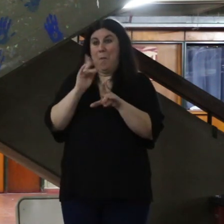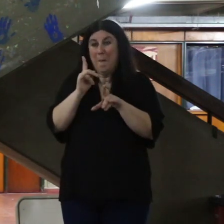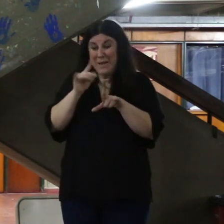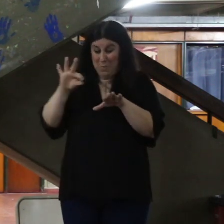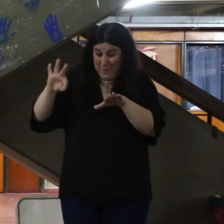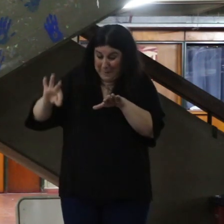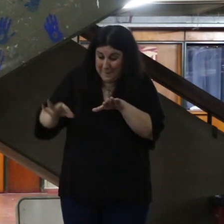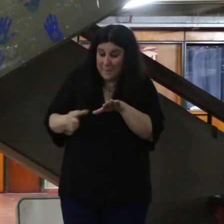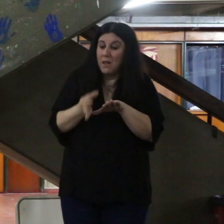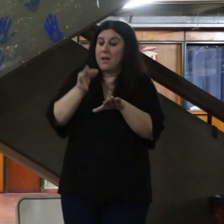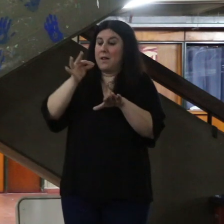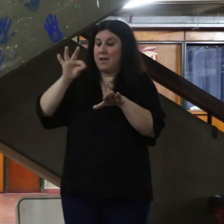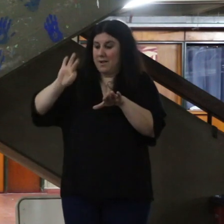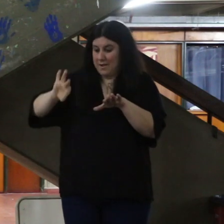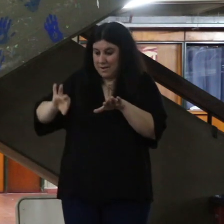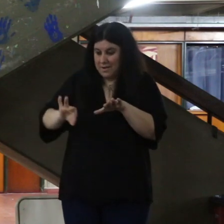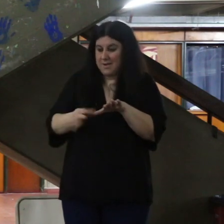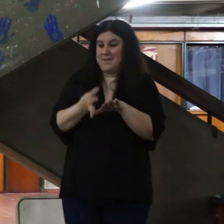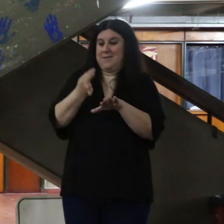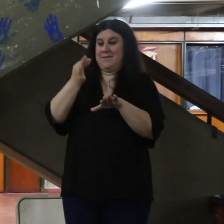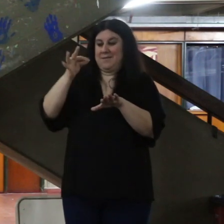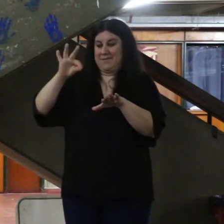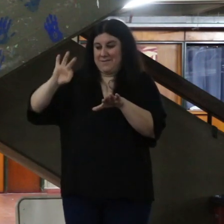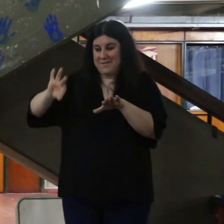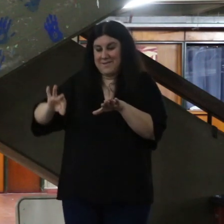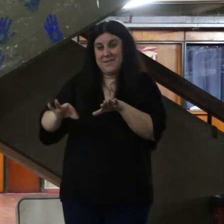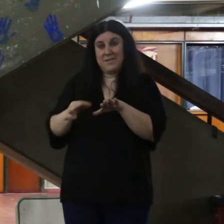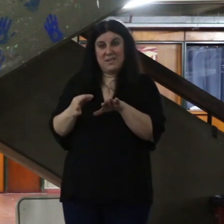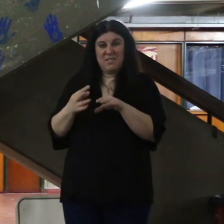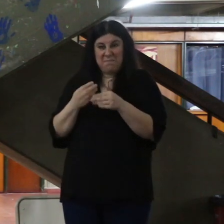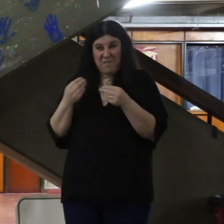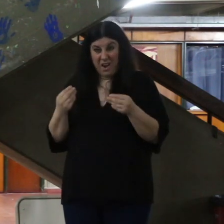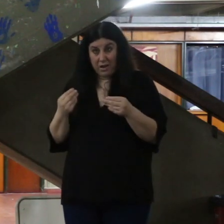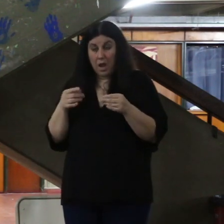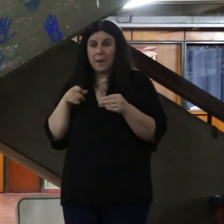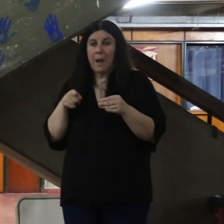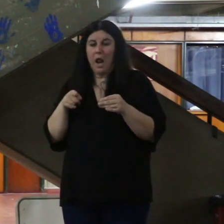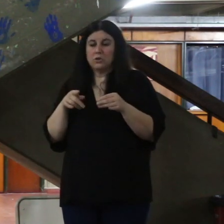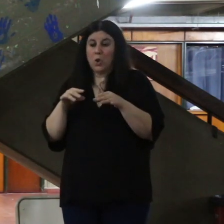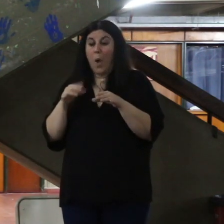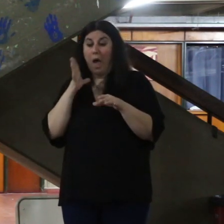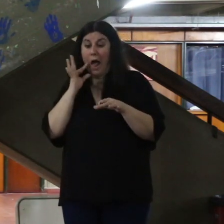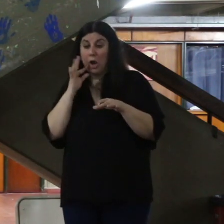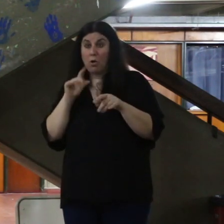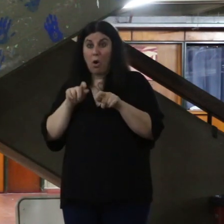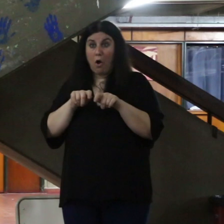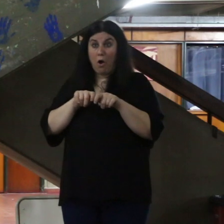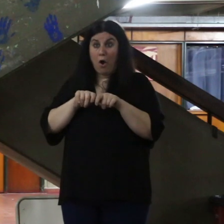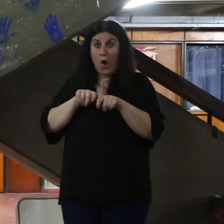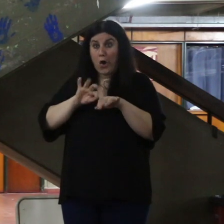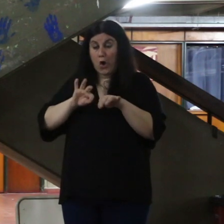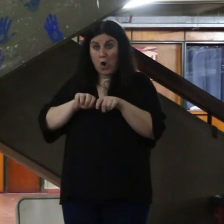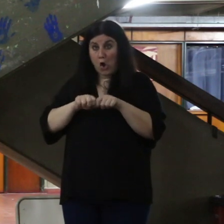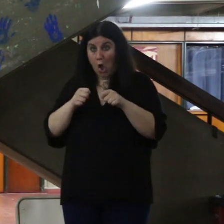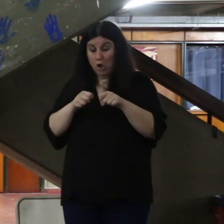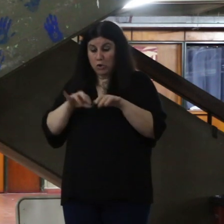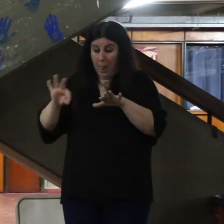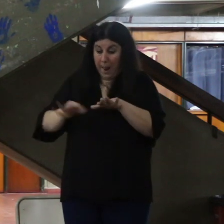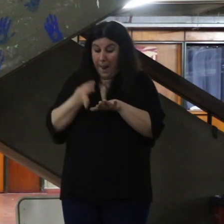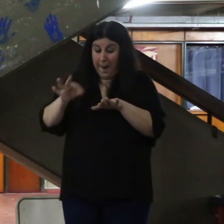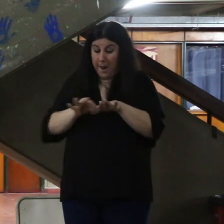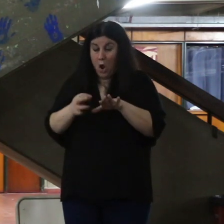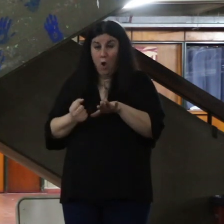mismo lugar. ¿Sí? Y el pespunte se usa para reforzar, para hacer costuras